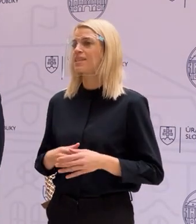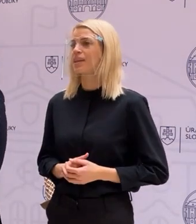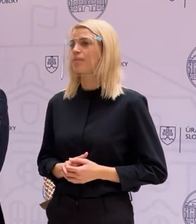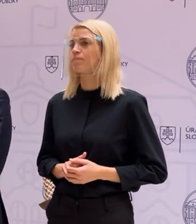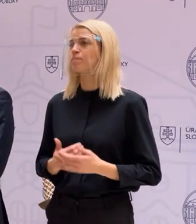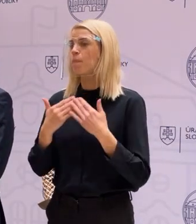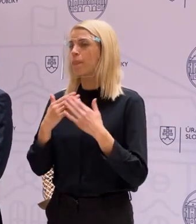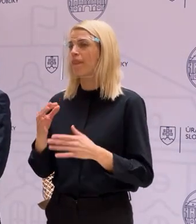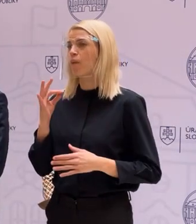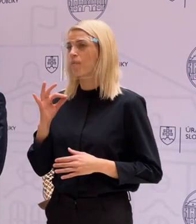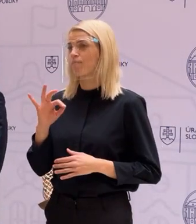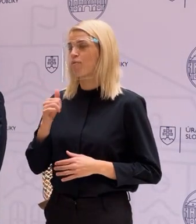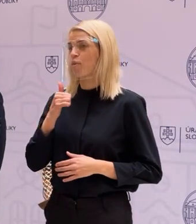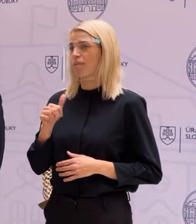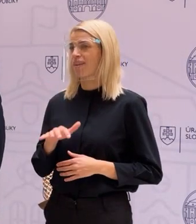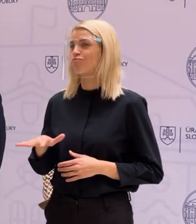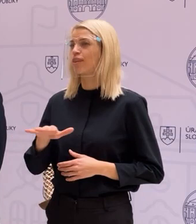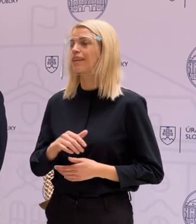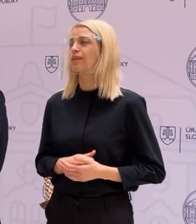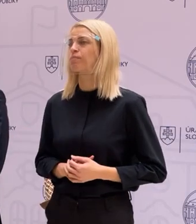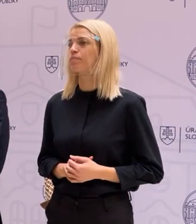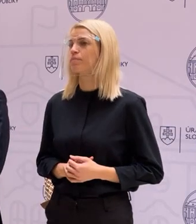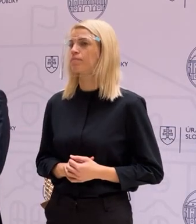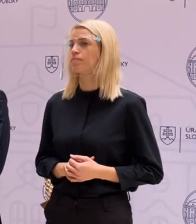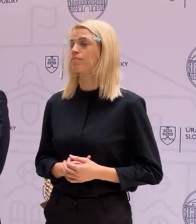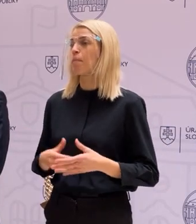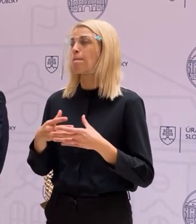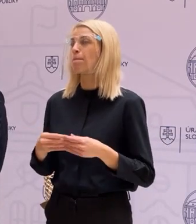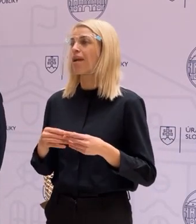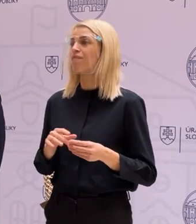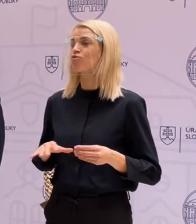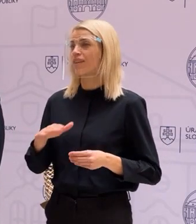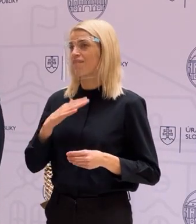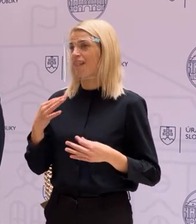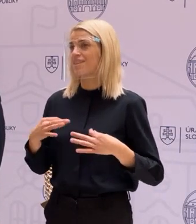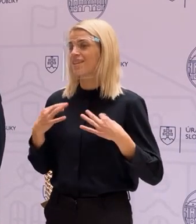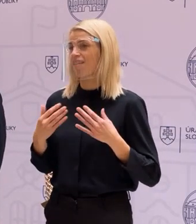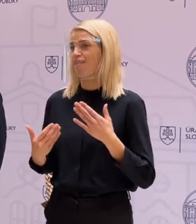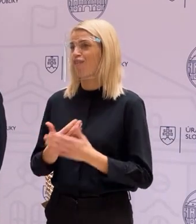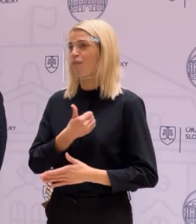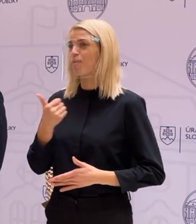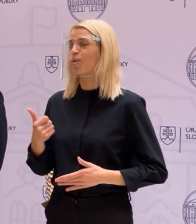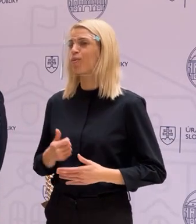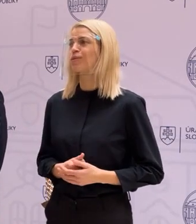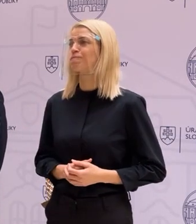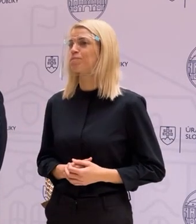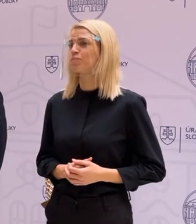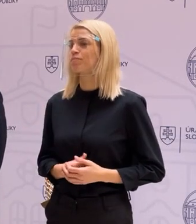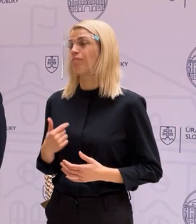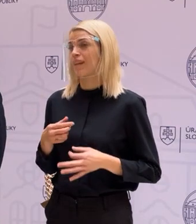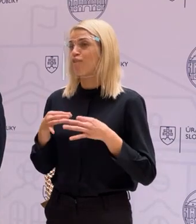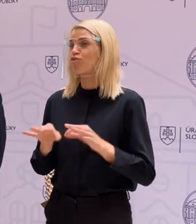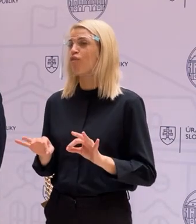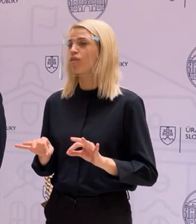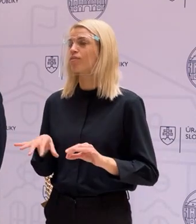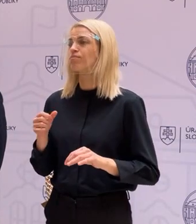ďakujem pekne. Dobrý deň prajem všetkým. Prajem vám všetkým veľa zdravia v novom roku. A dovolte mi, aby